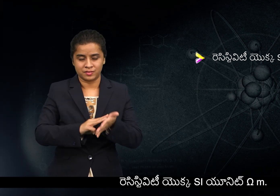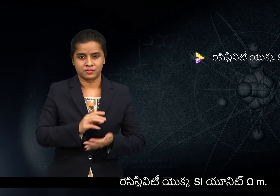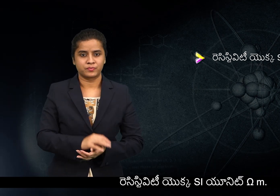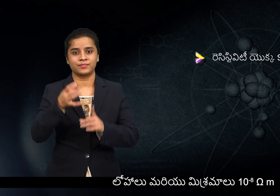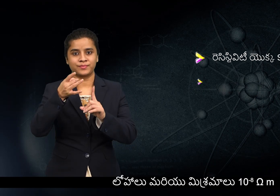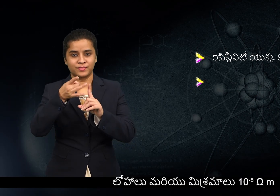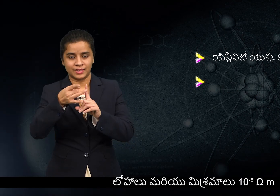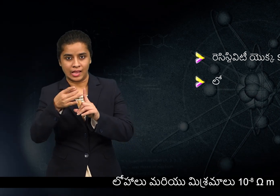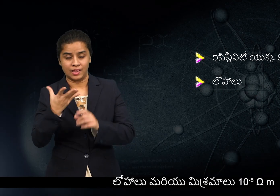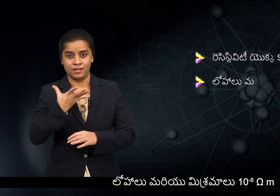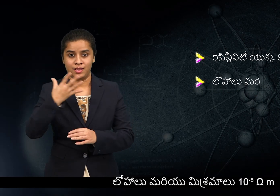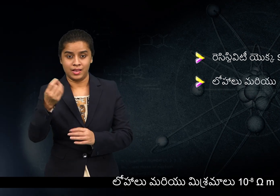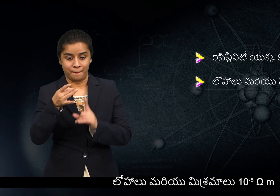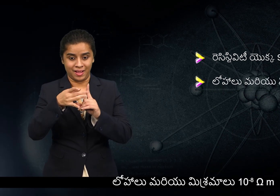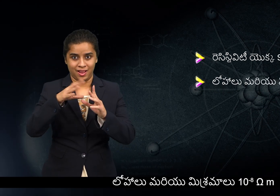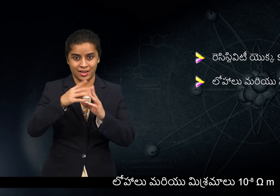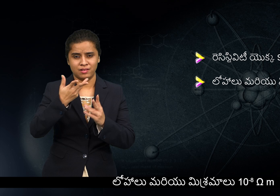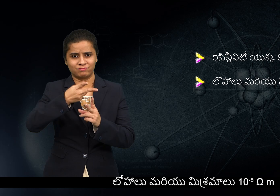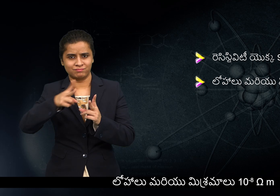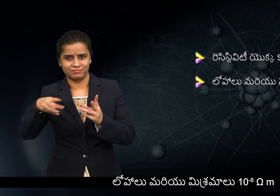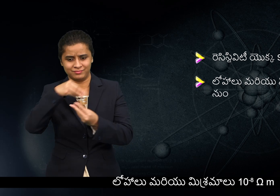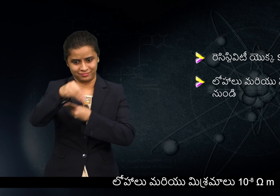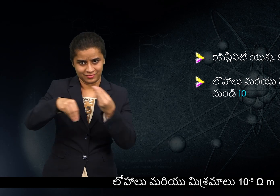m. లోహాలు మరియు మిశ్రమాలు